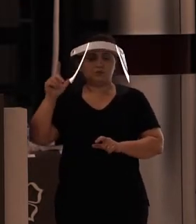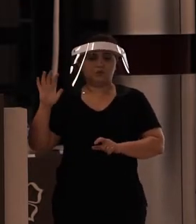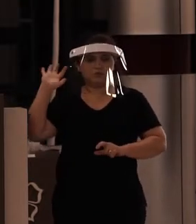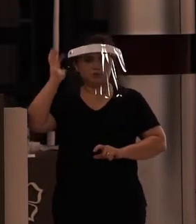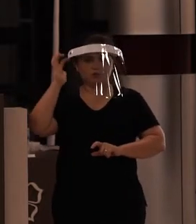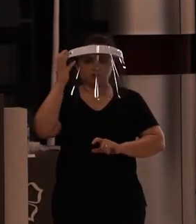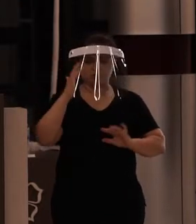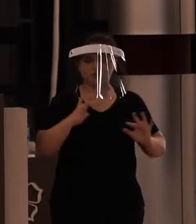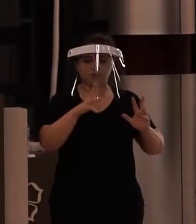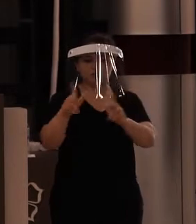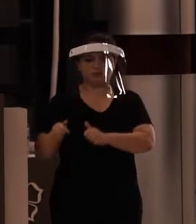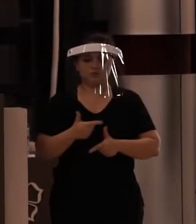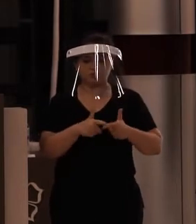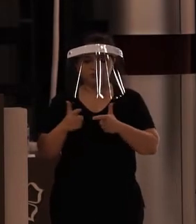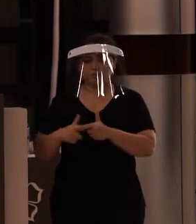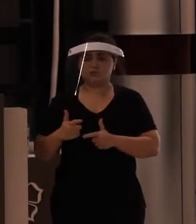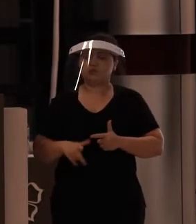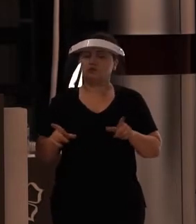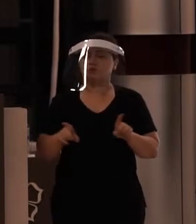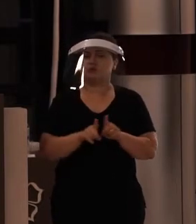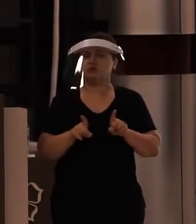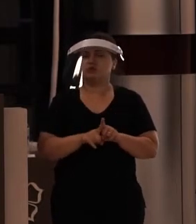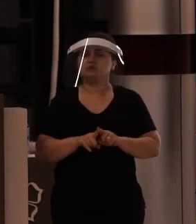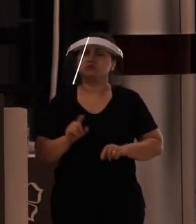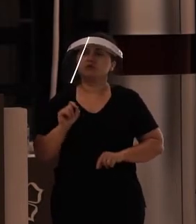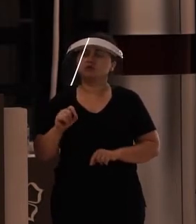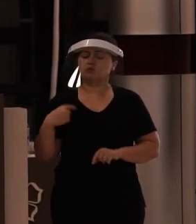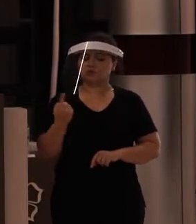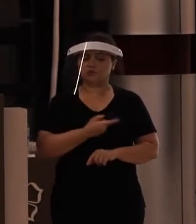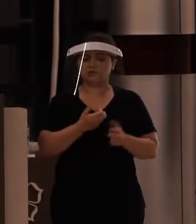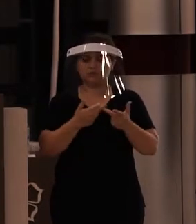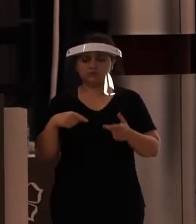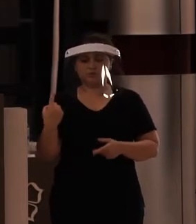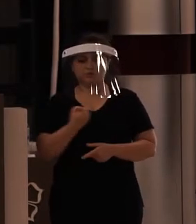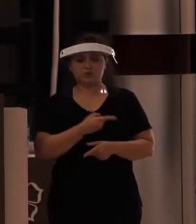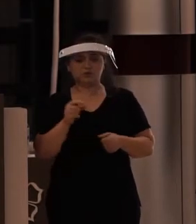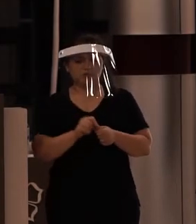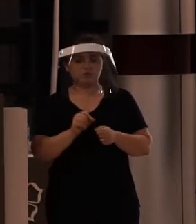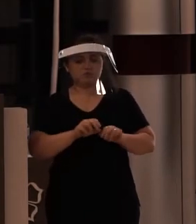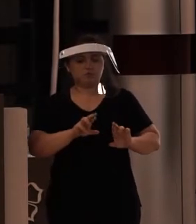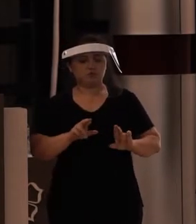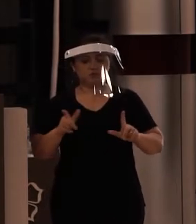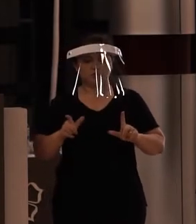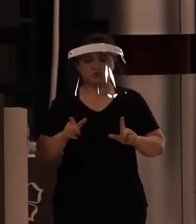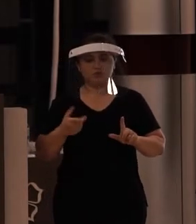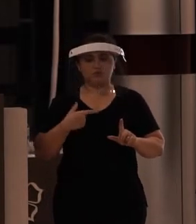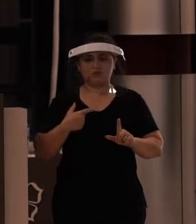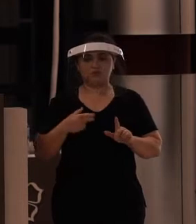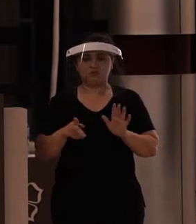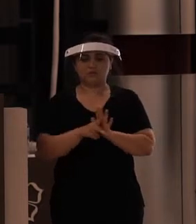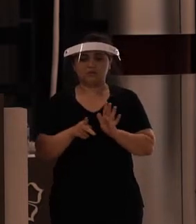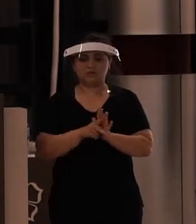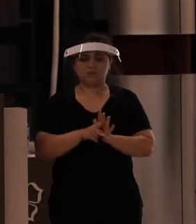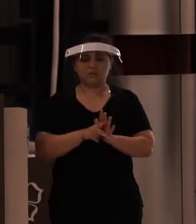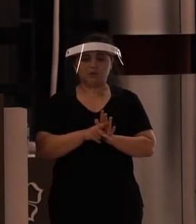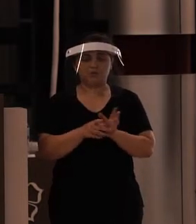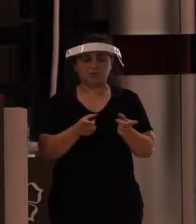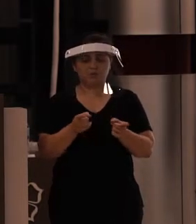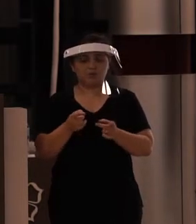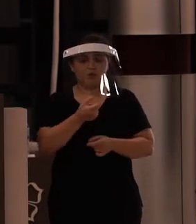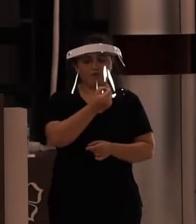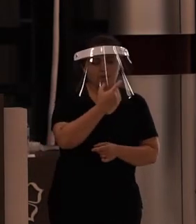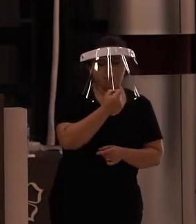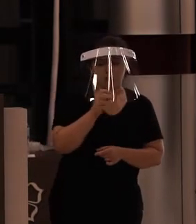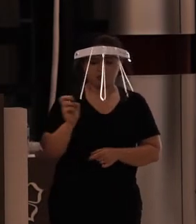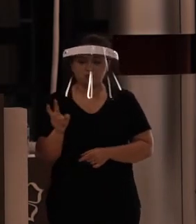correções. Aqui aí a primeira coisa que a gente faz, a diferença entre o remédio, o veneno e a dose. Então nós temos que